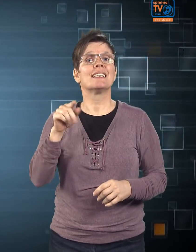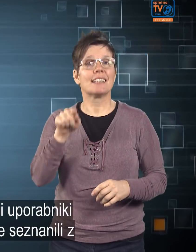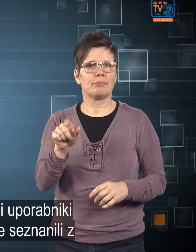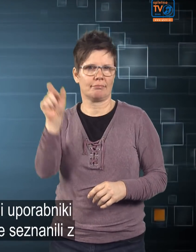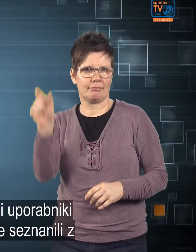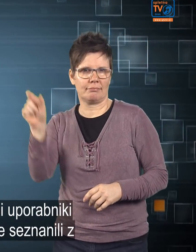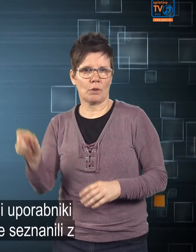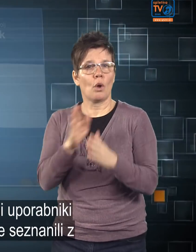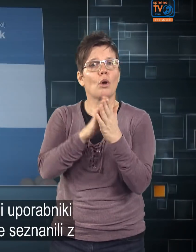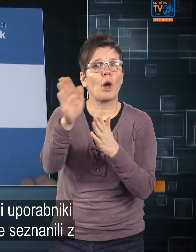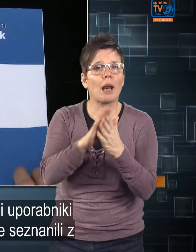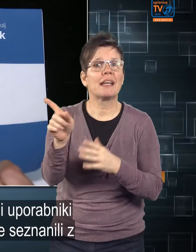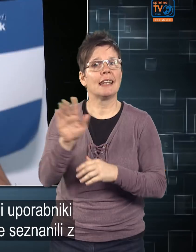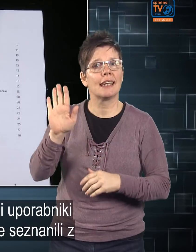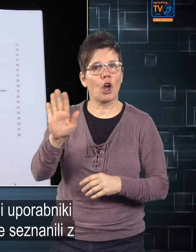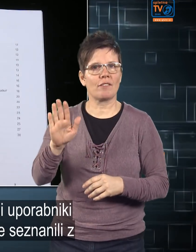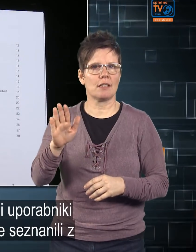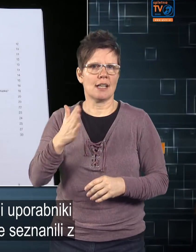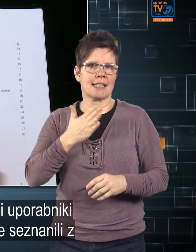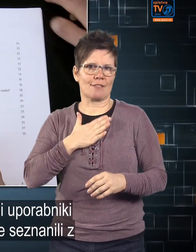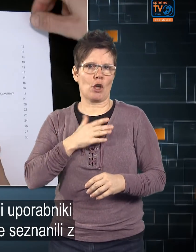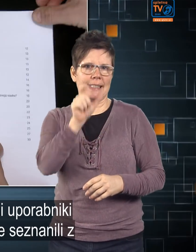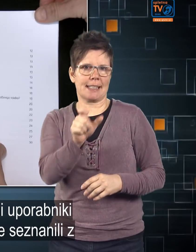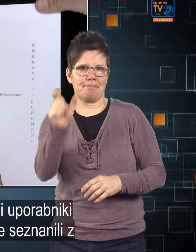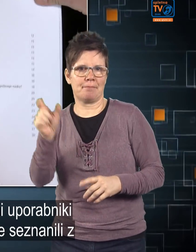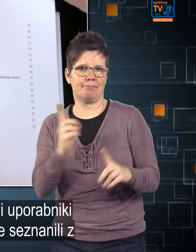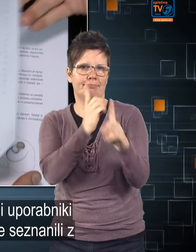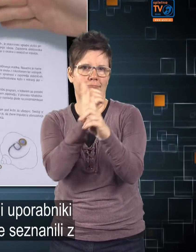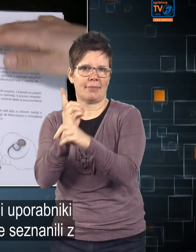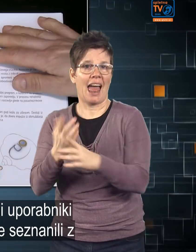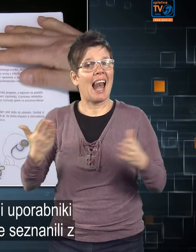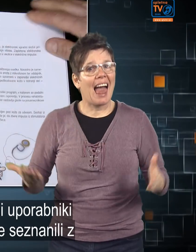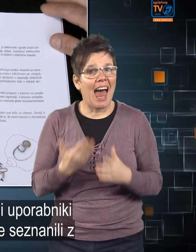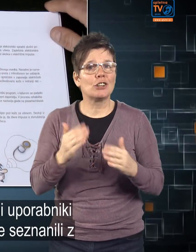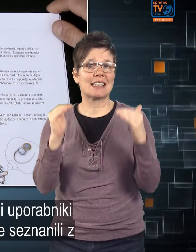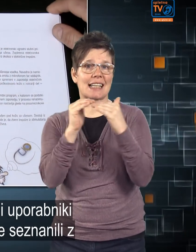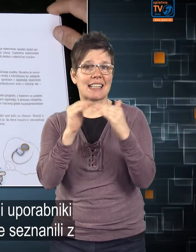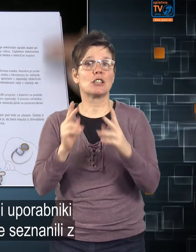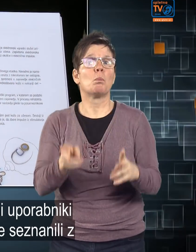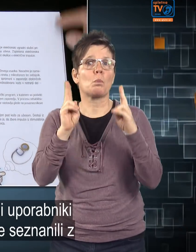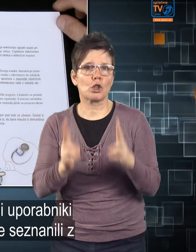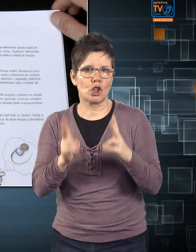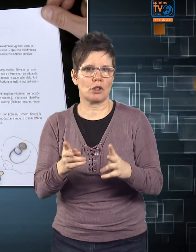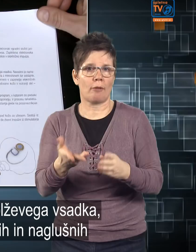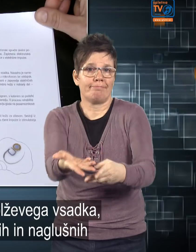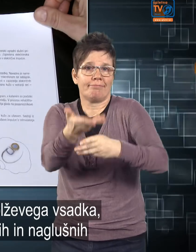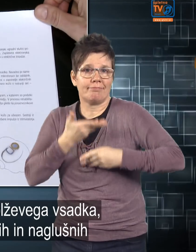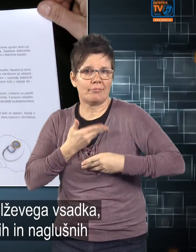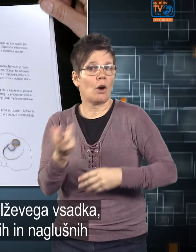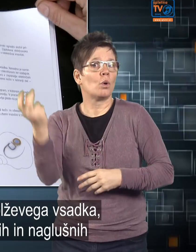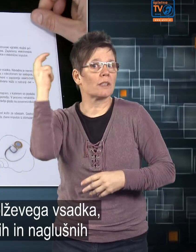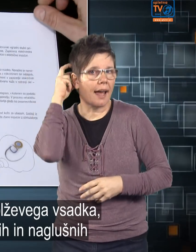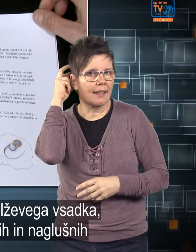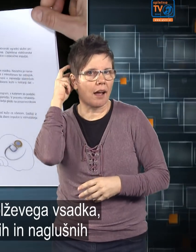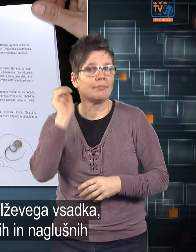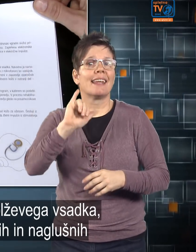Da bi se potencialni uporabniki in njihovi svojci lažje seznanili z možnostjo pridobitve polževega vsadka, je